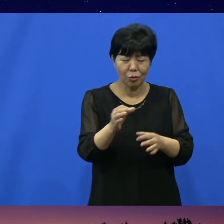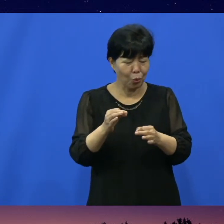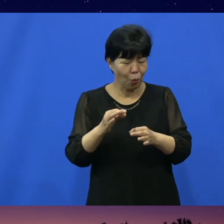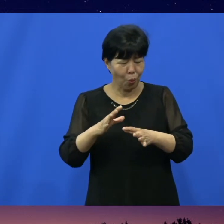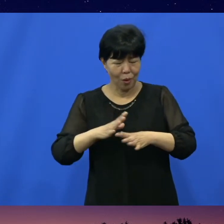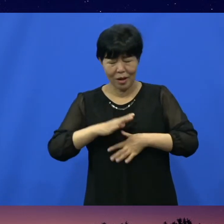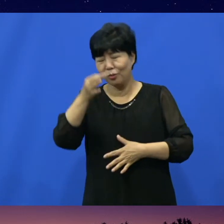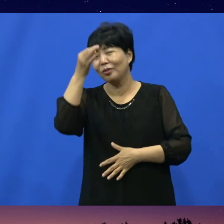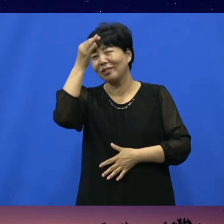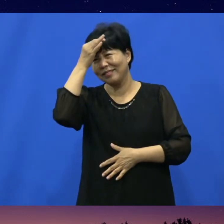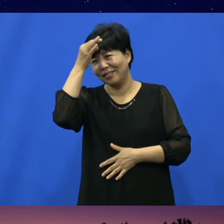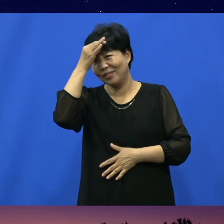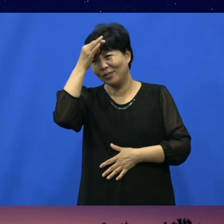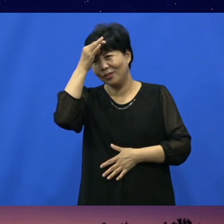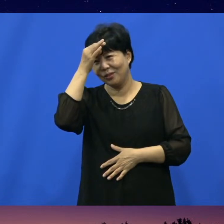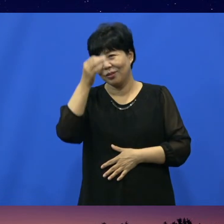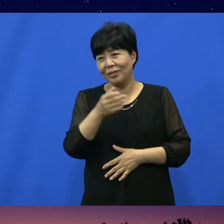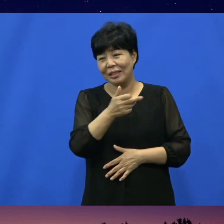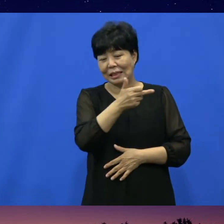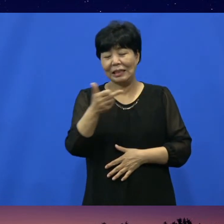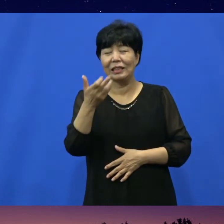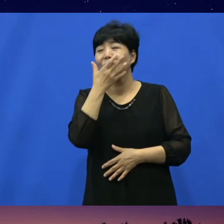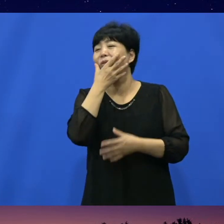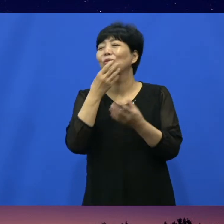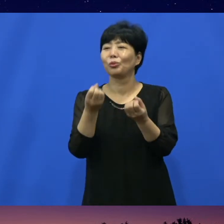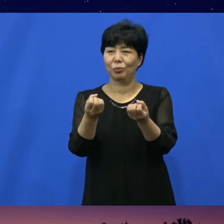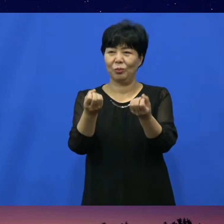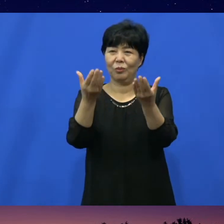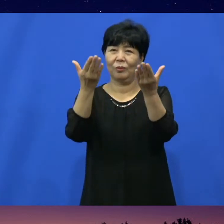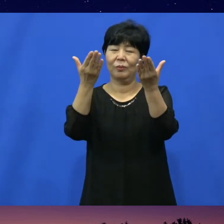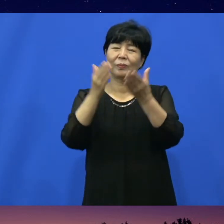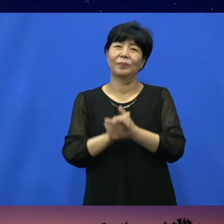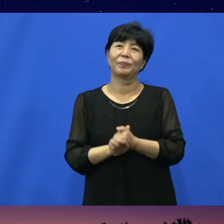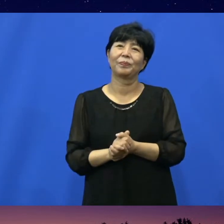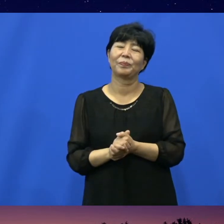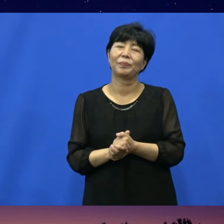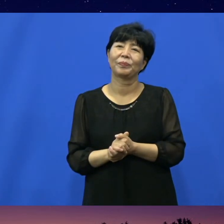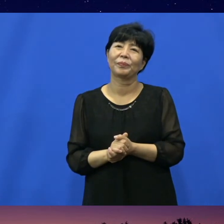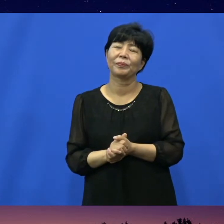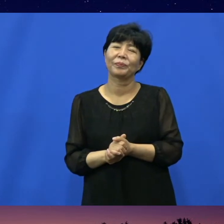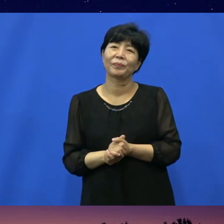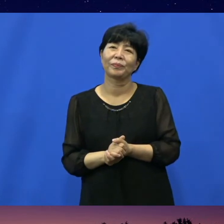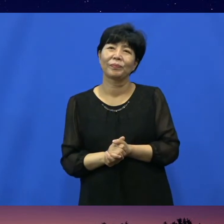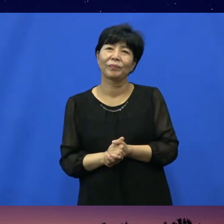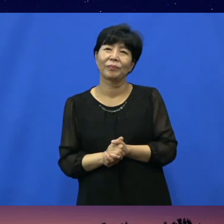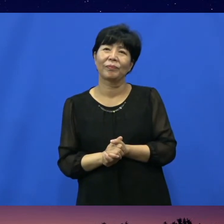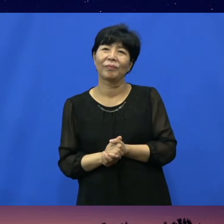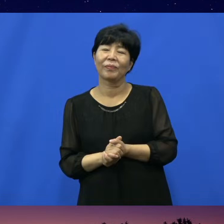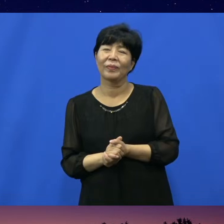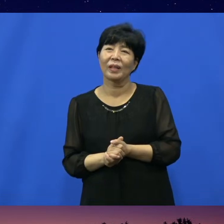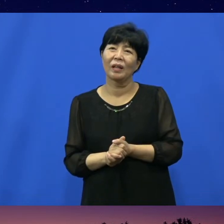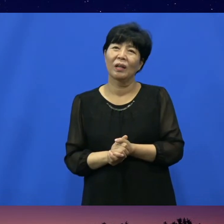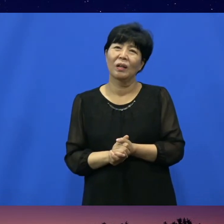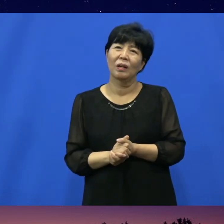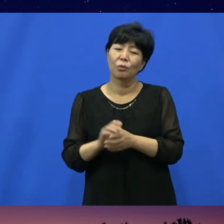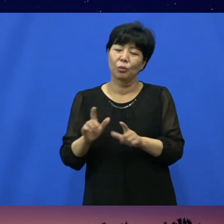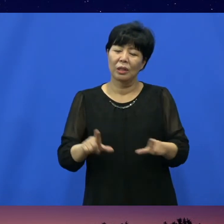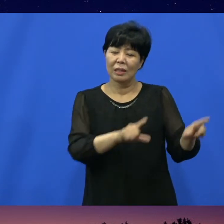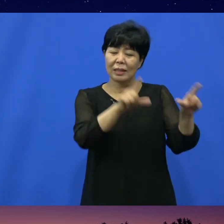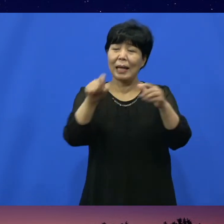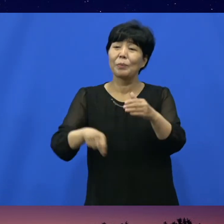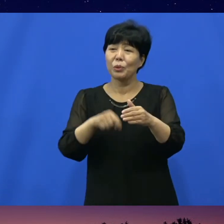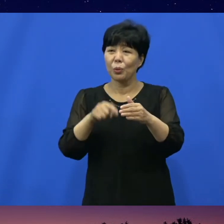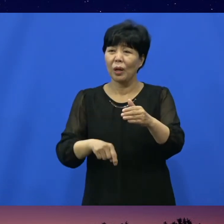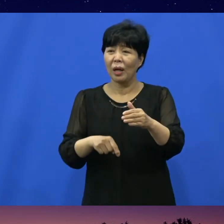그것처럼 놀라운 축복을 만들어내는 건 없어요, 여러분. 오늘 우리의 삶에 이것을 이걸 놓친 사람들이 얼마나 많아요,